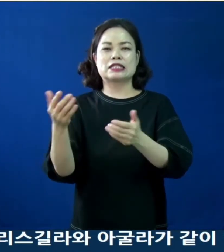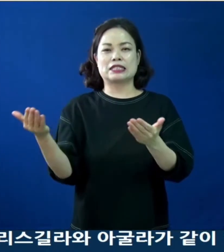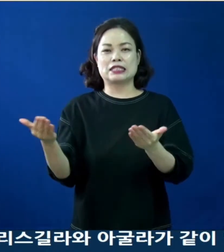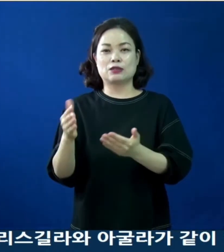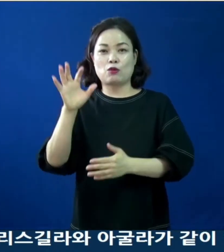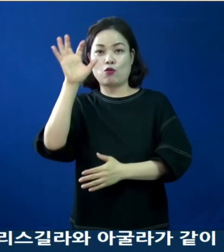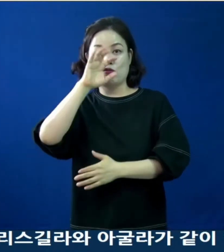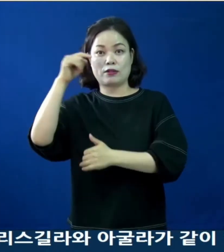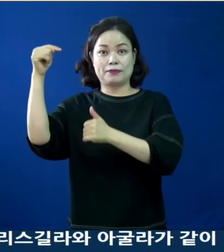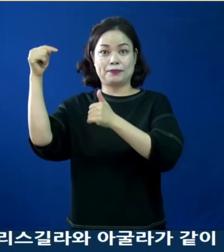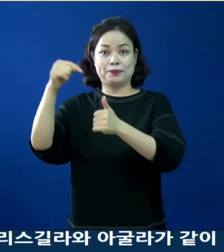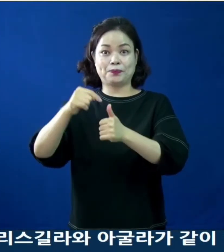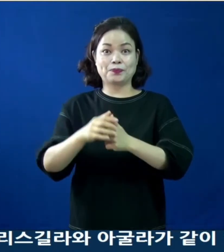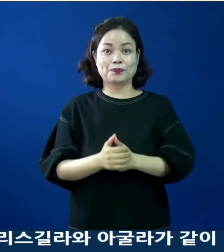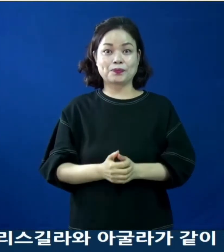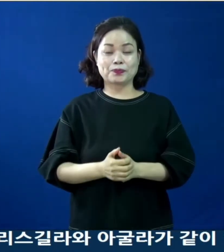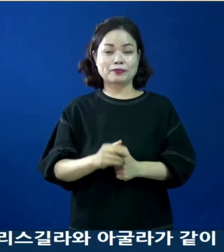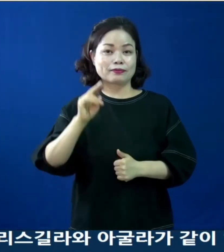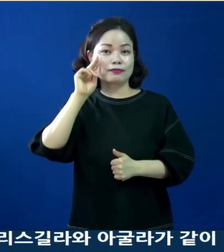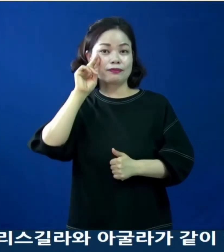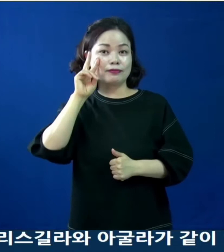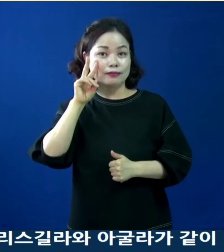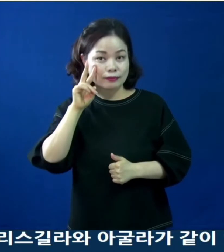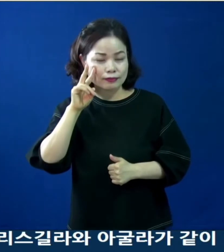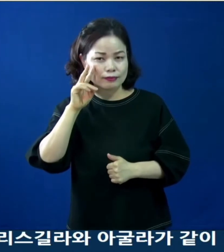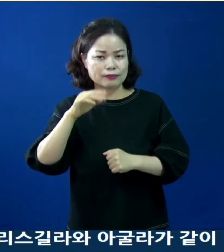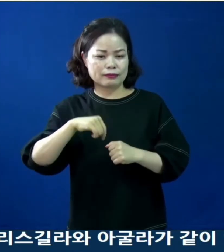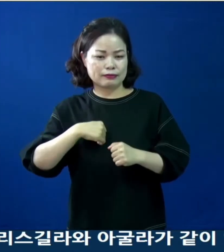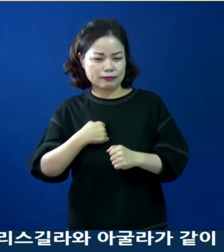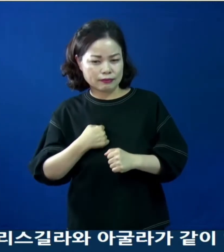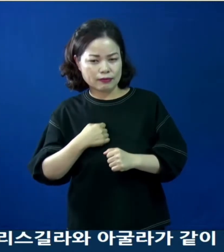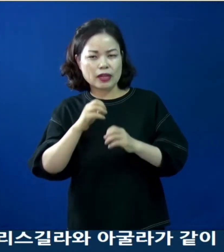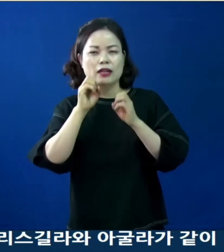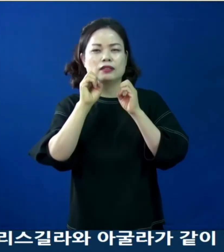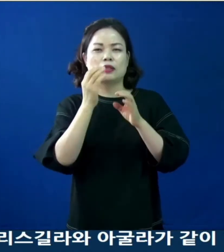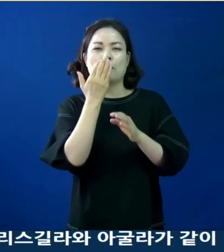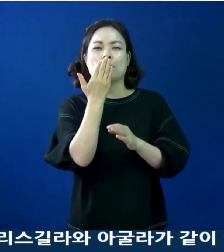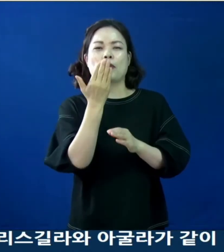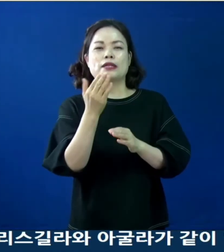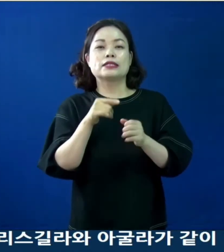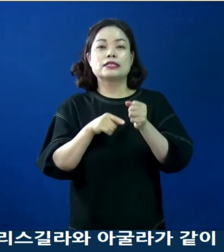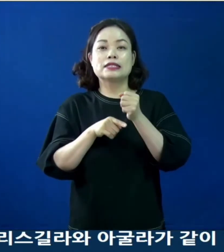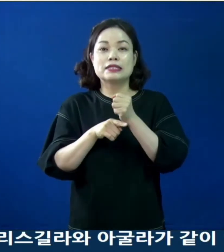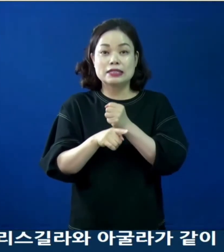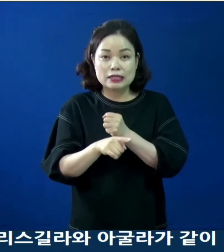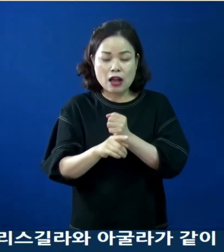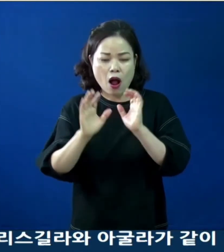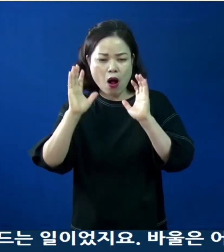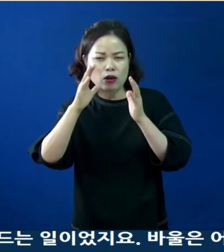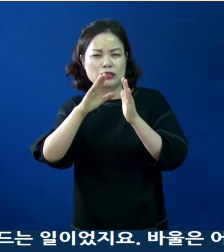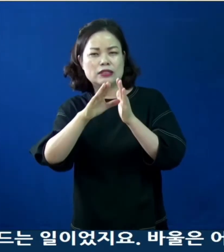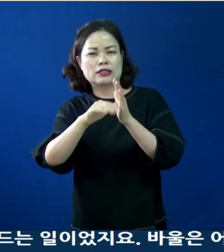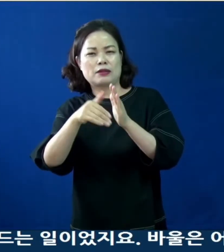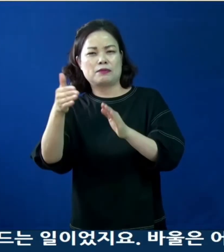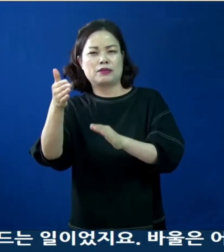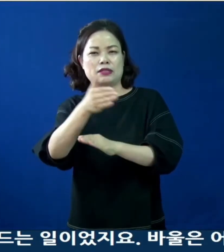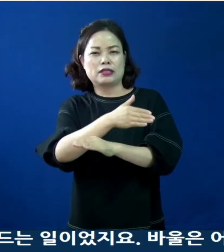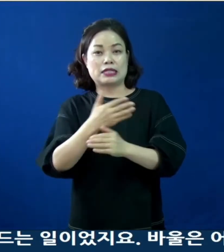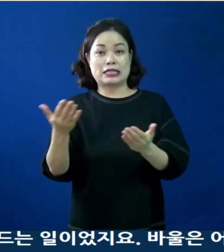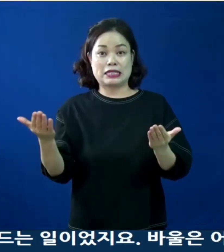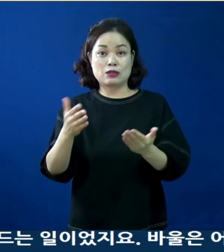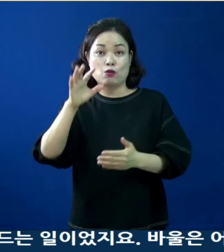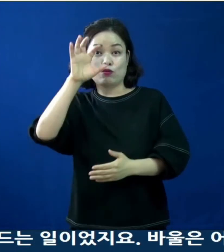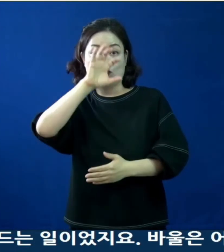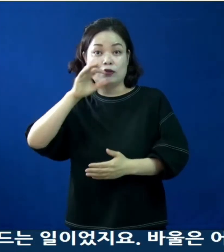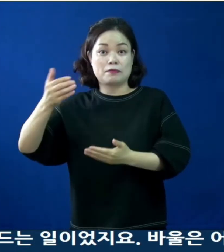훈련을 시킵니다. 그래서 바울이 자비랑 선교를 할 수 있었던 이유가 어려서부터 이 직업